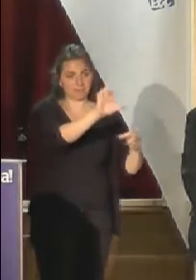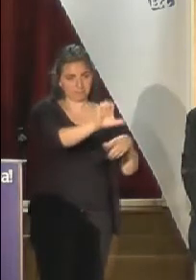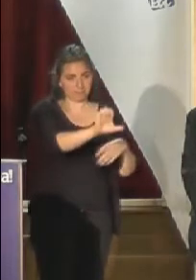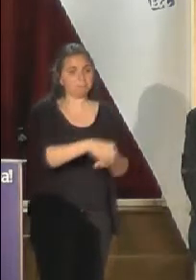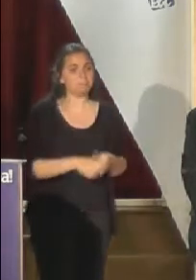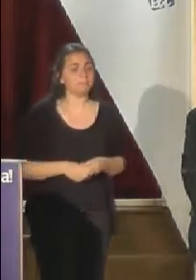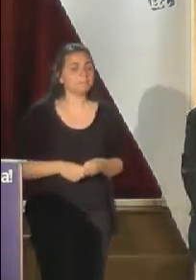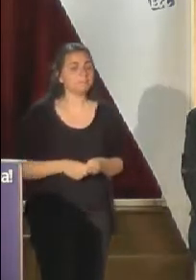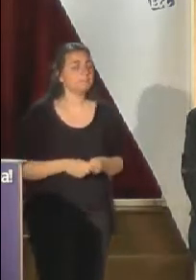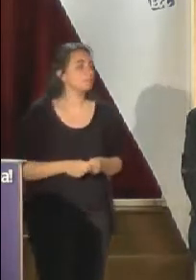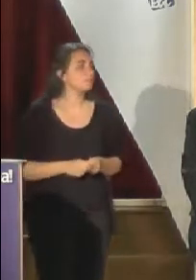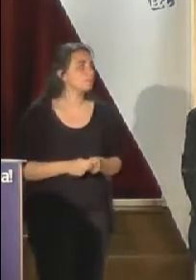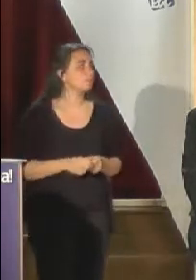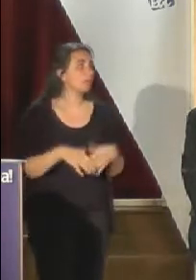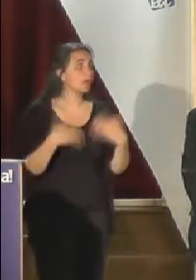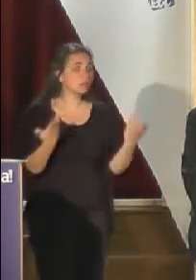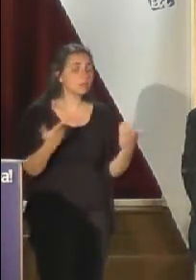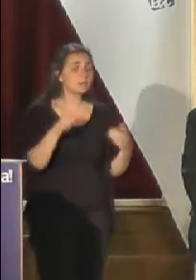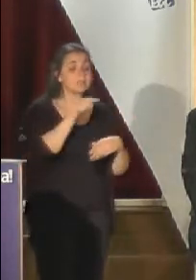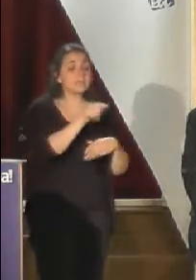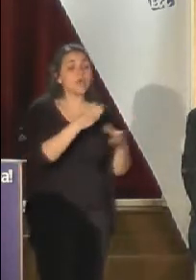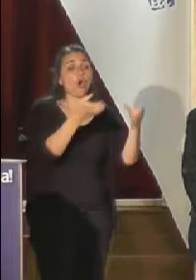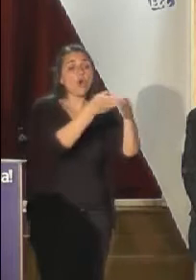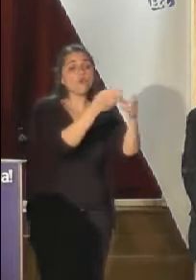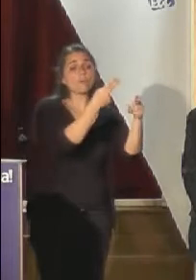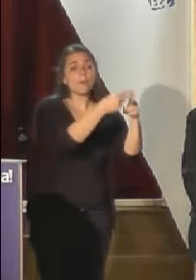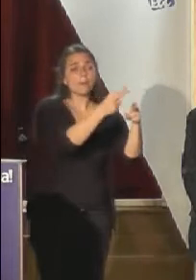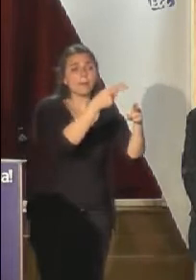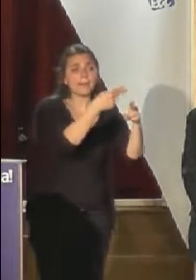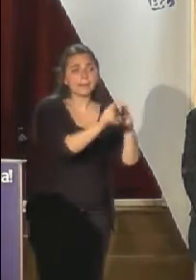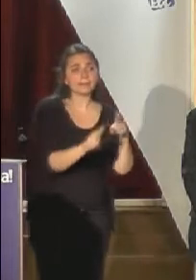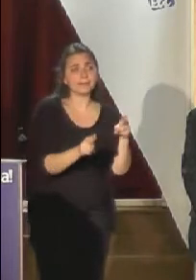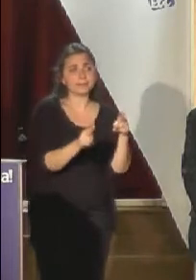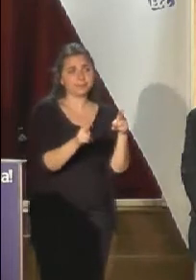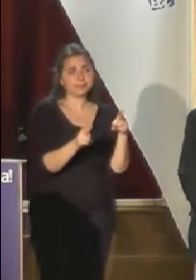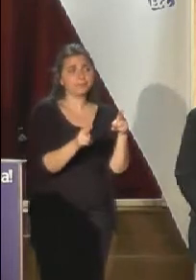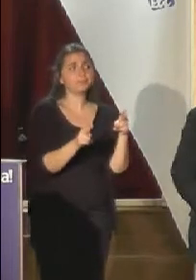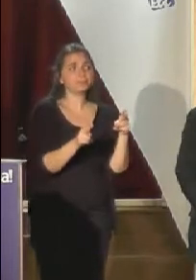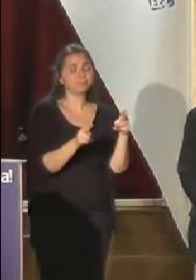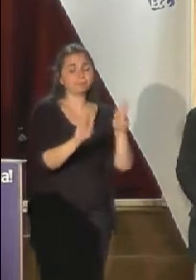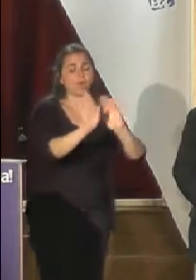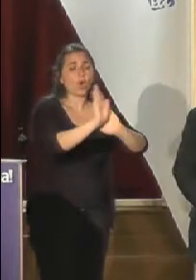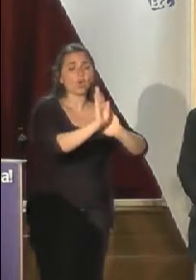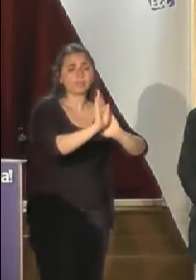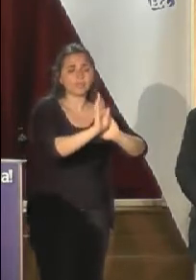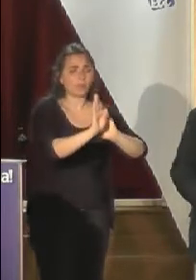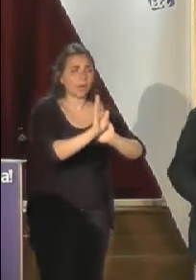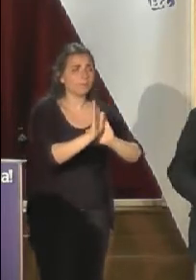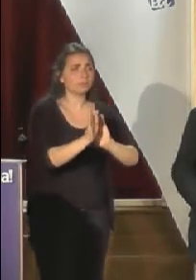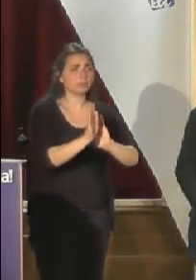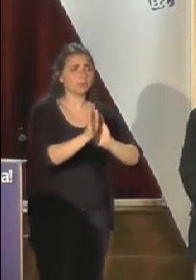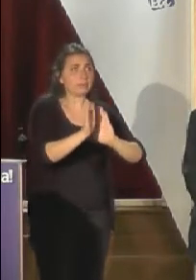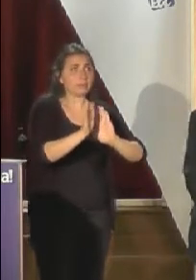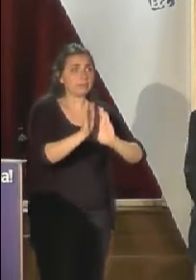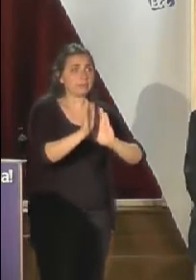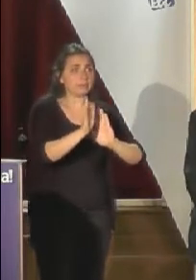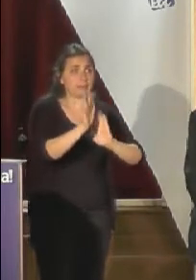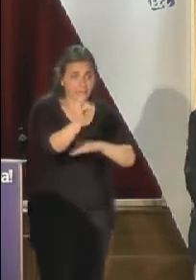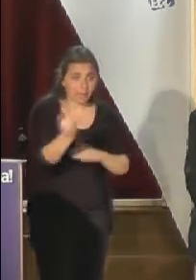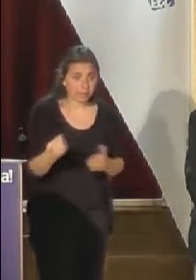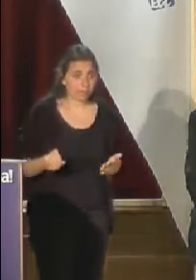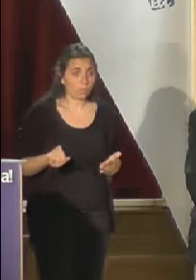Como partido dinástico tiña que soster a peste bubónica que levamos padecendo onde que se fixo a segunda restauración, bubónica, que non